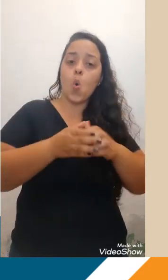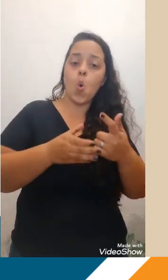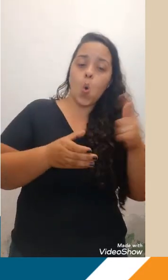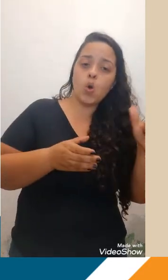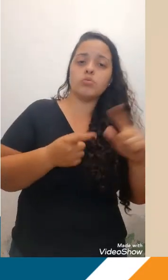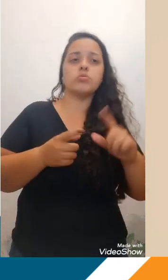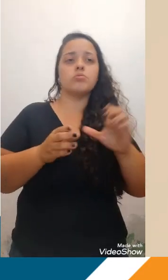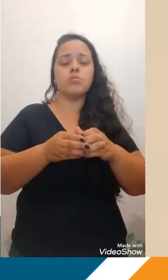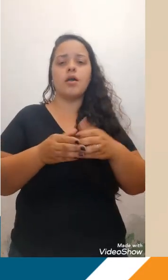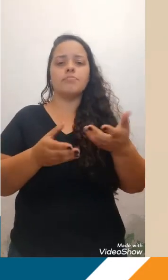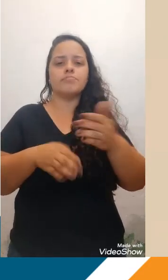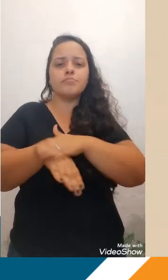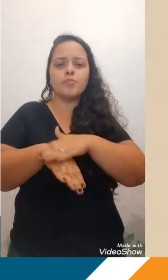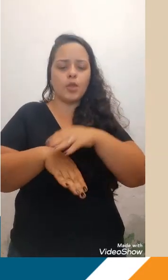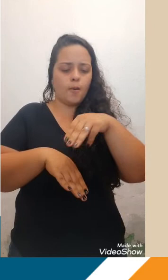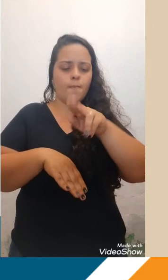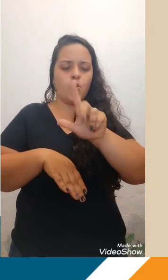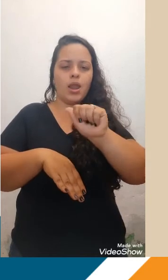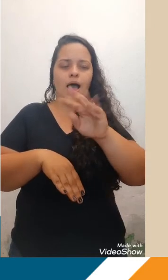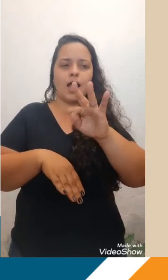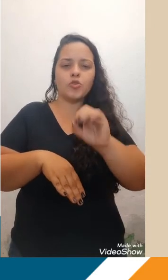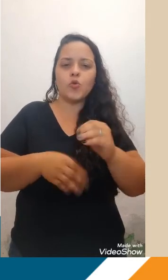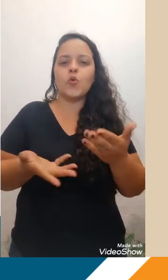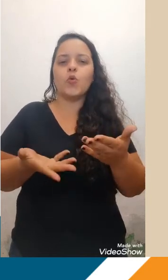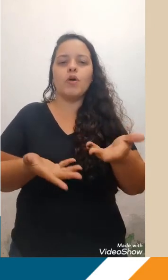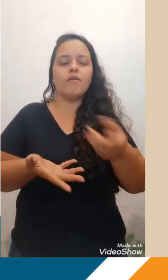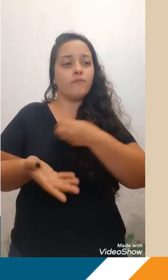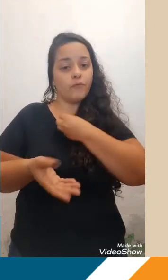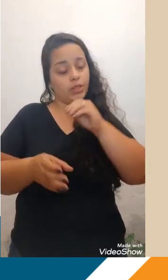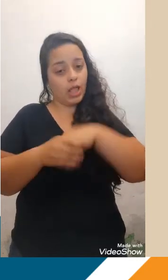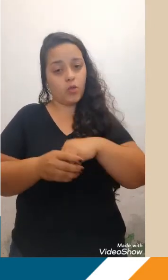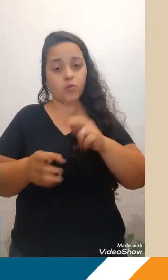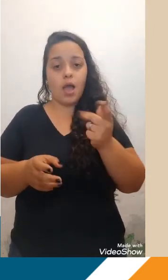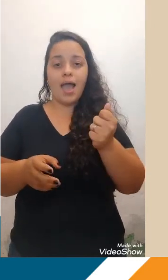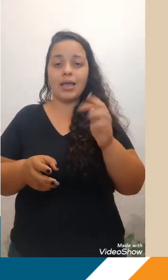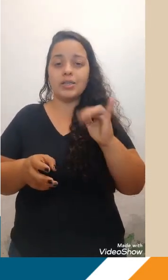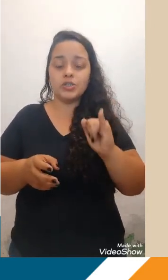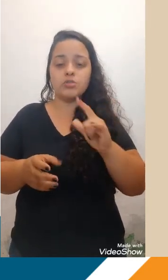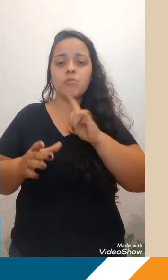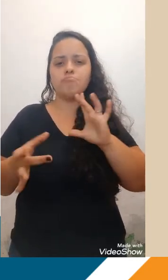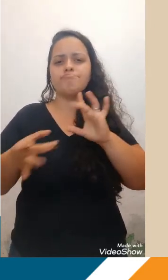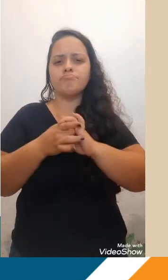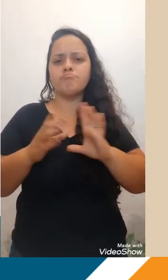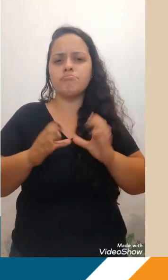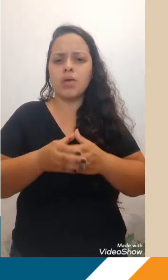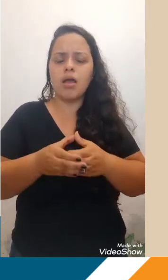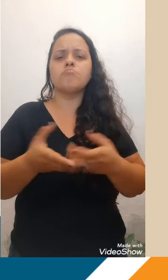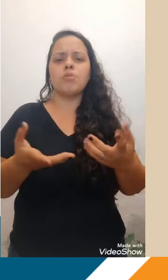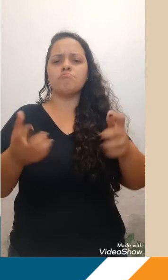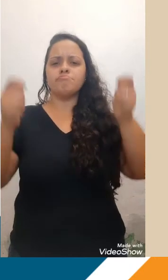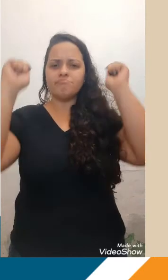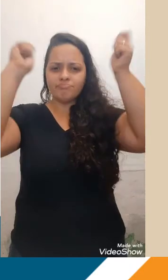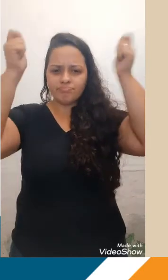unidos aos antigos mulatos, às elites mestiças que viviam na região do Haiti, que se uniram à